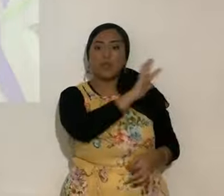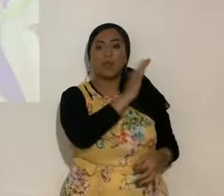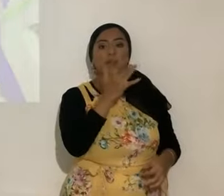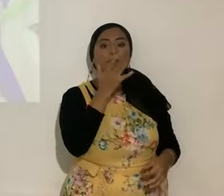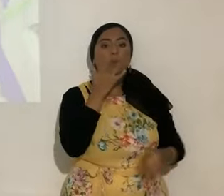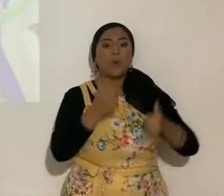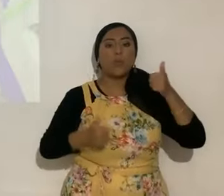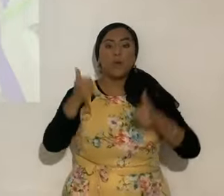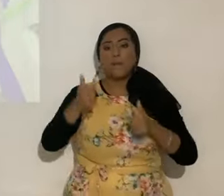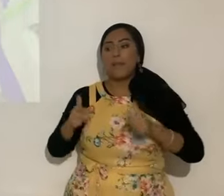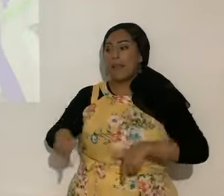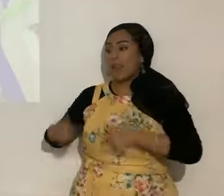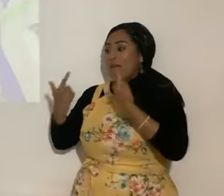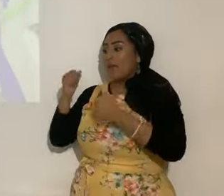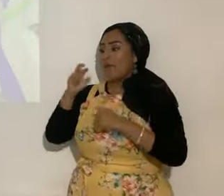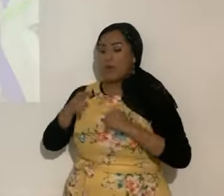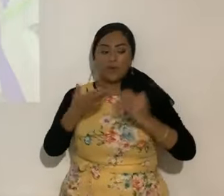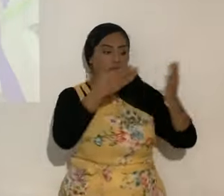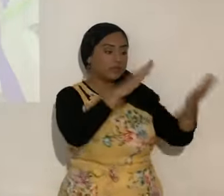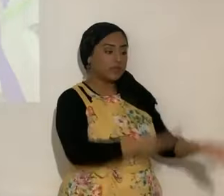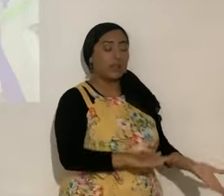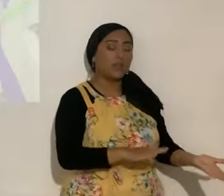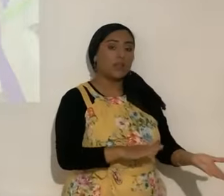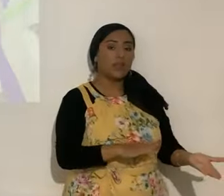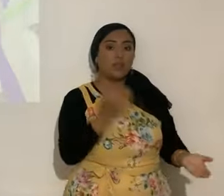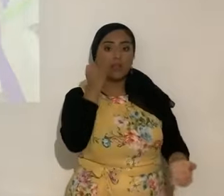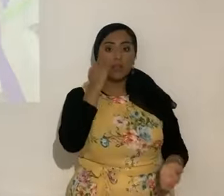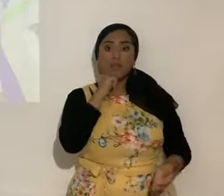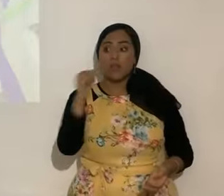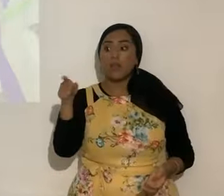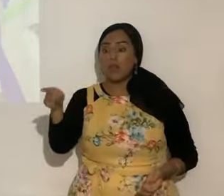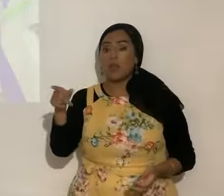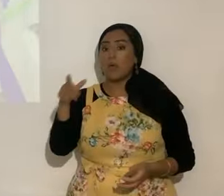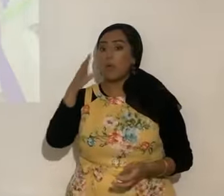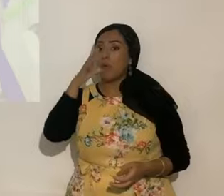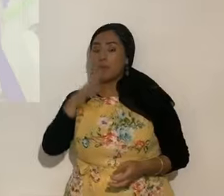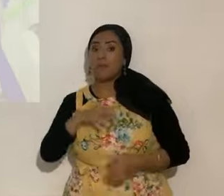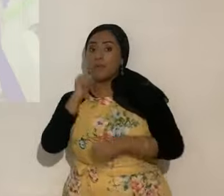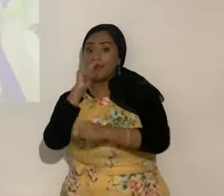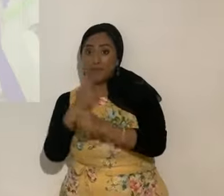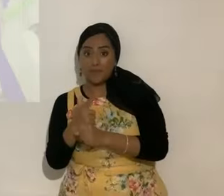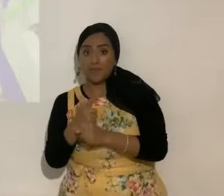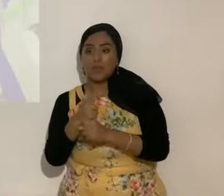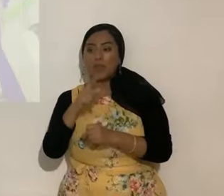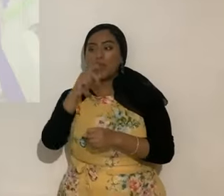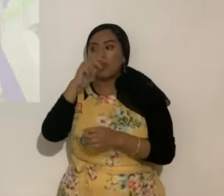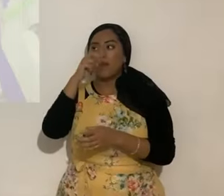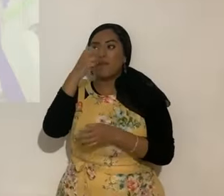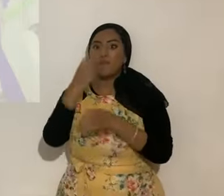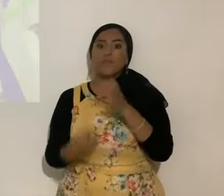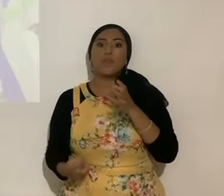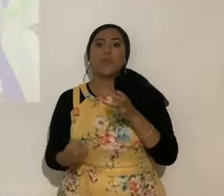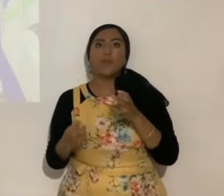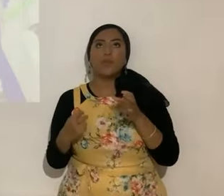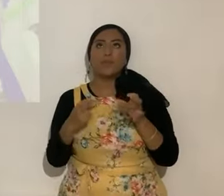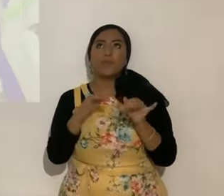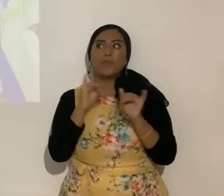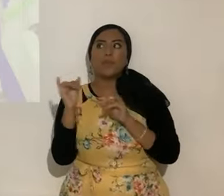vida y la muerte. No tienes por qué, porque si no, entonces caes en el juego de Hasatán, ya se considera de prenda,